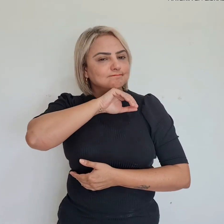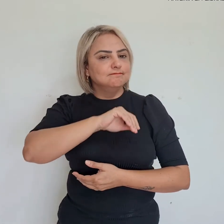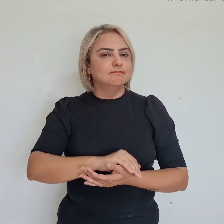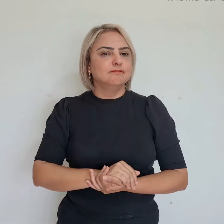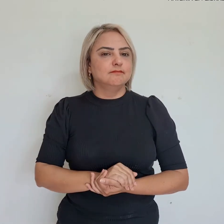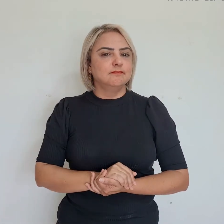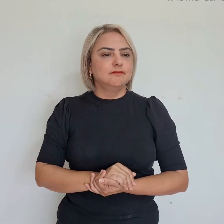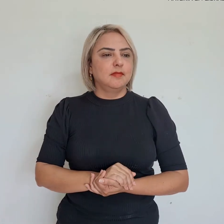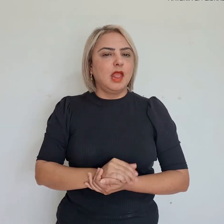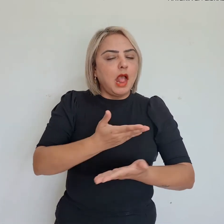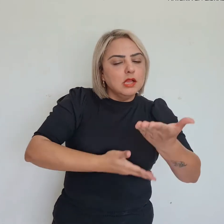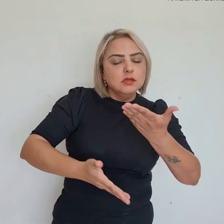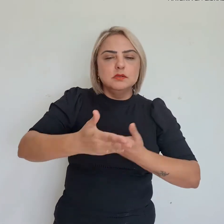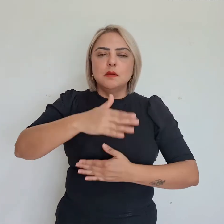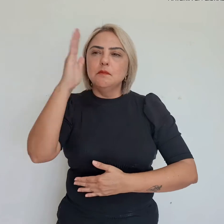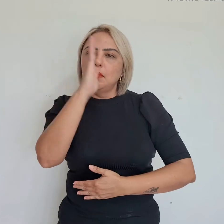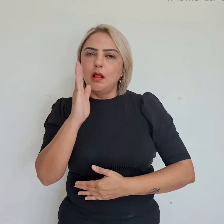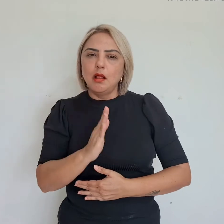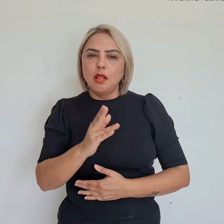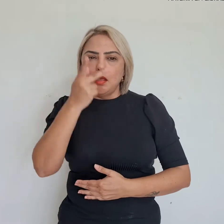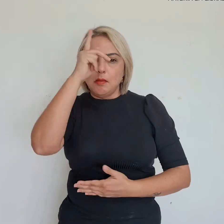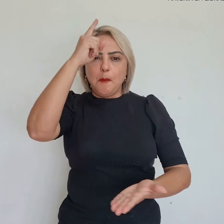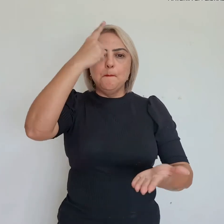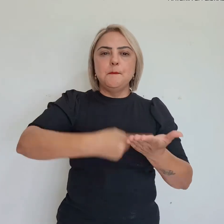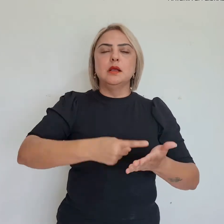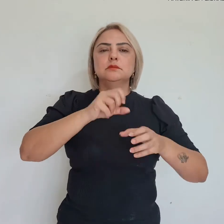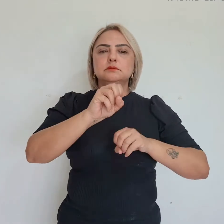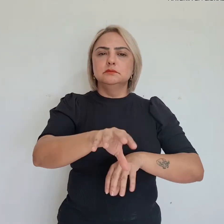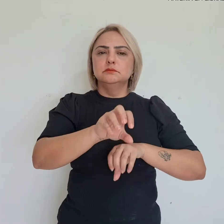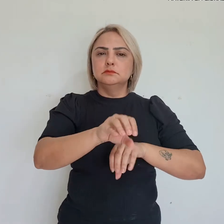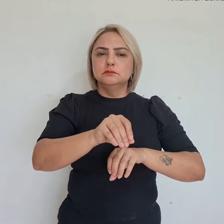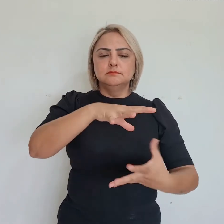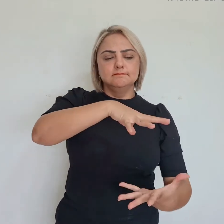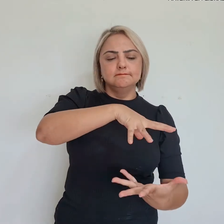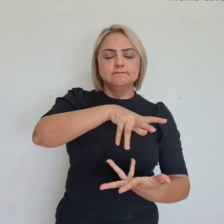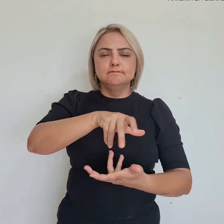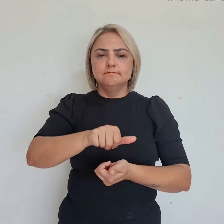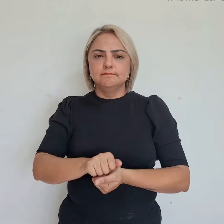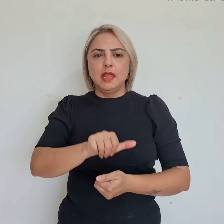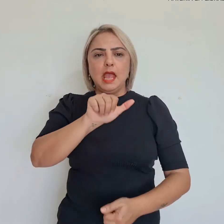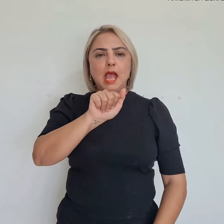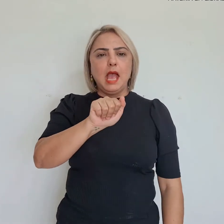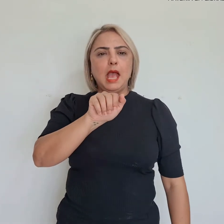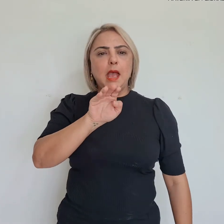Articulação Brasileira pelo Pacto Educativo Global, ABPEG.